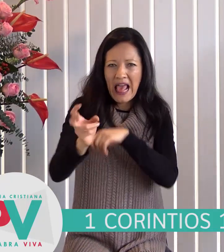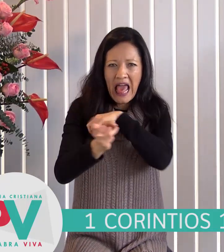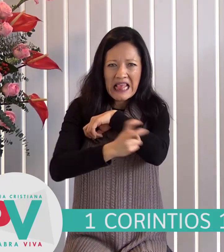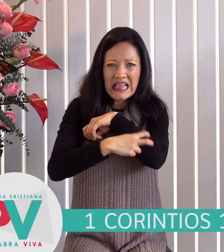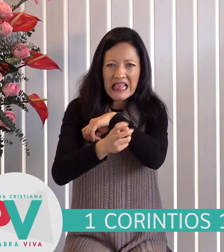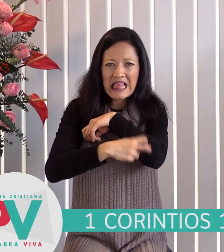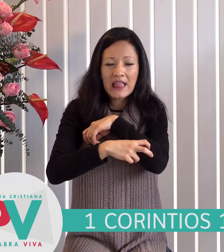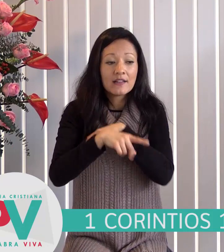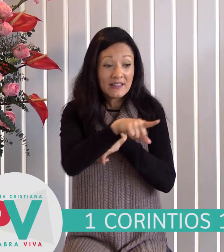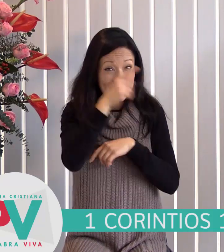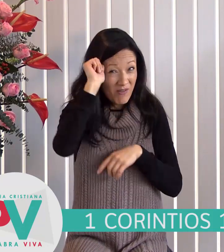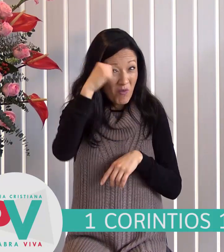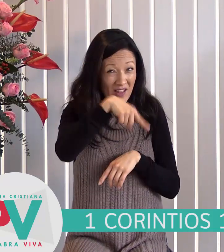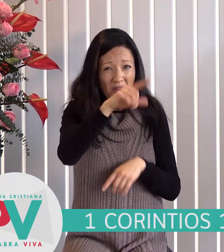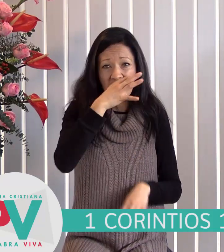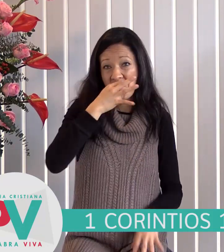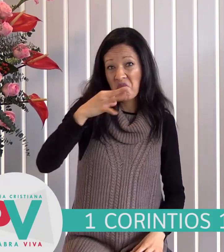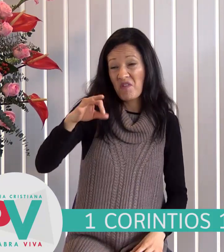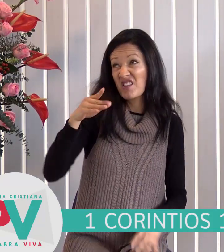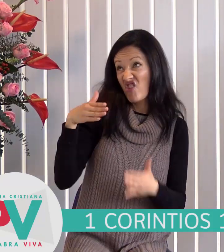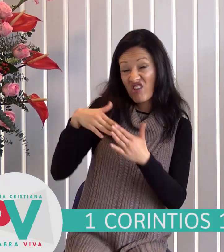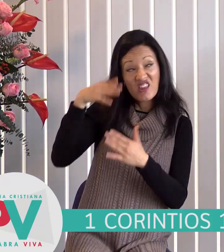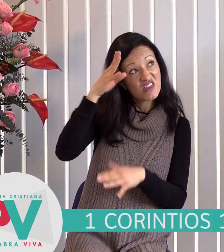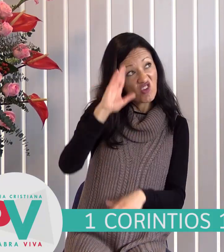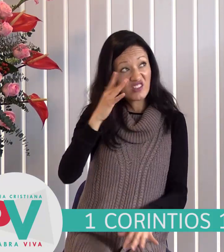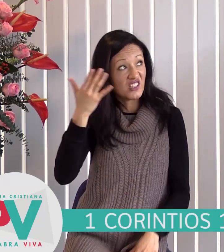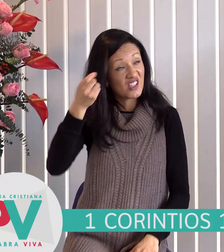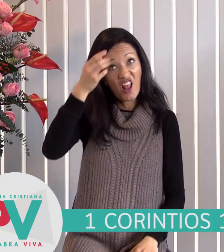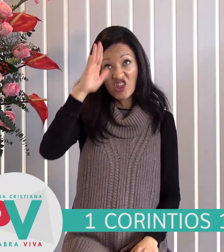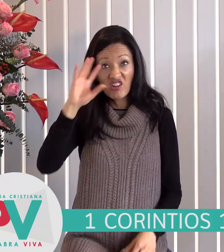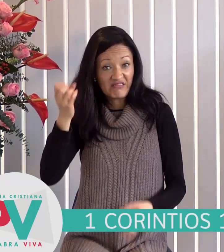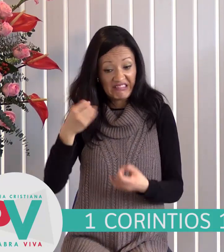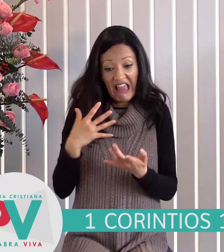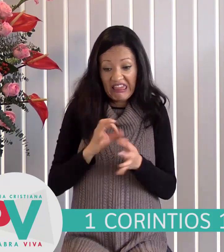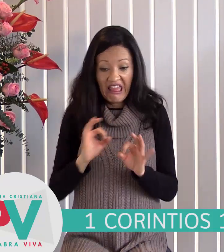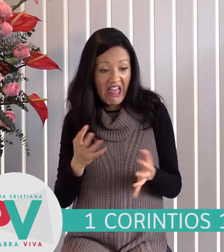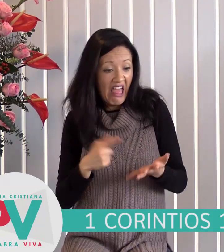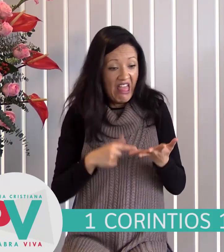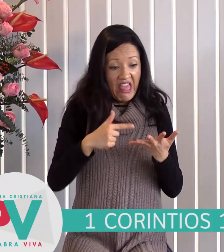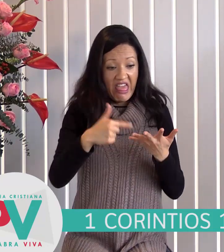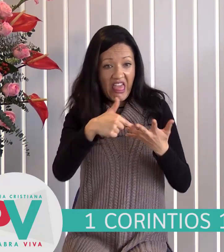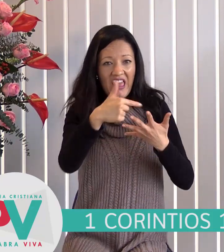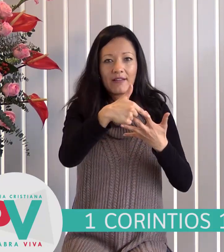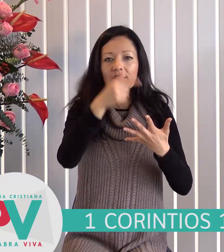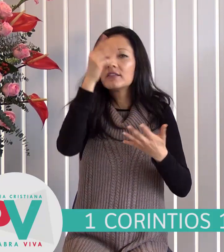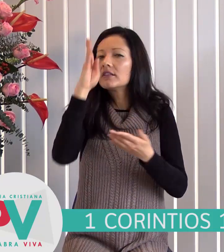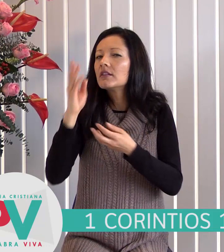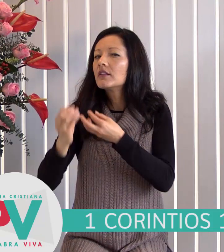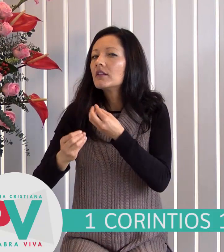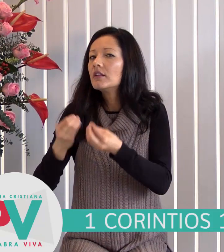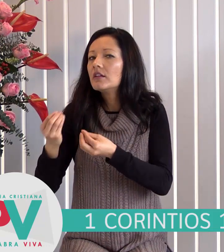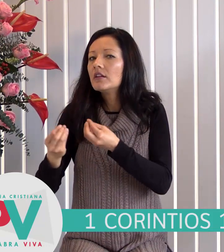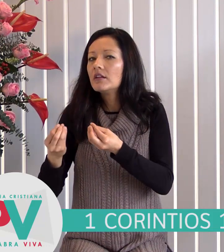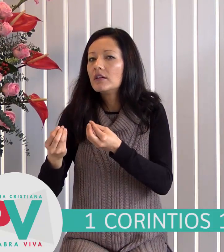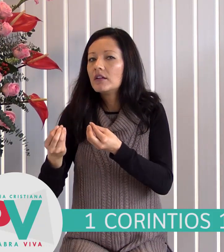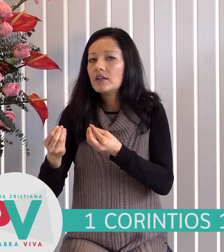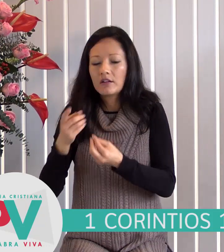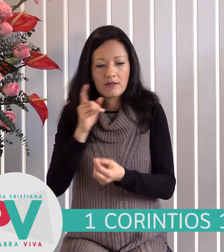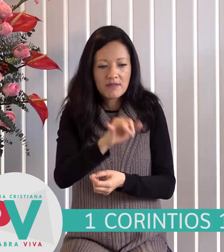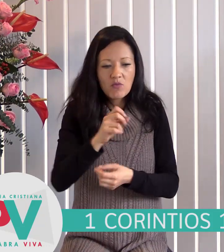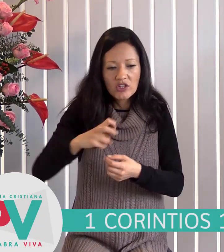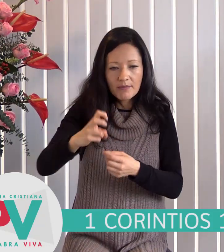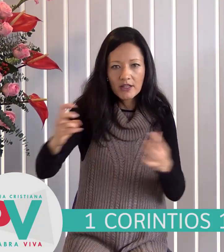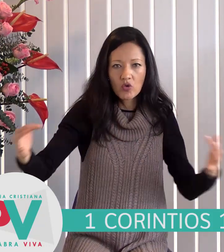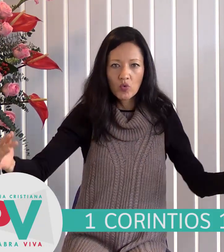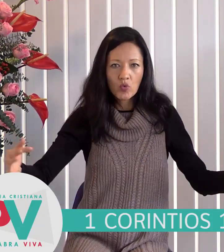que comenzaron a murmurar contra el Señor? Y entonces el Señor, ¿qué hizo? Que las